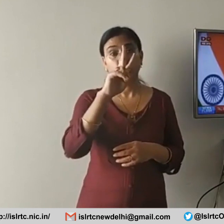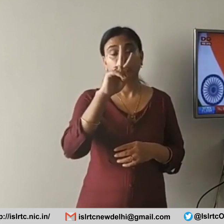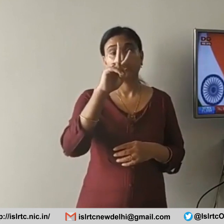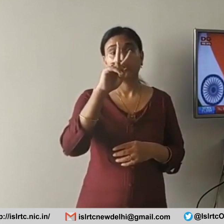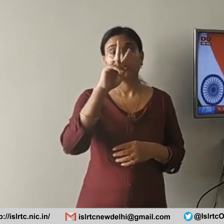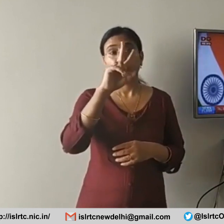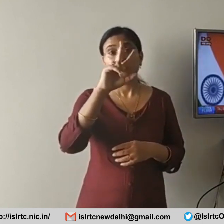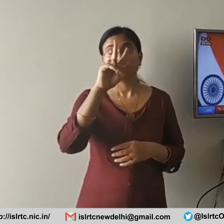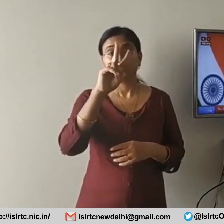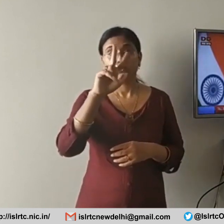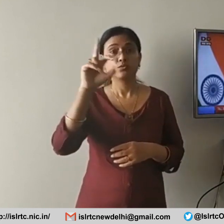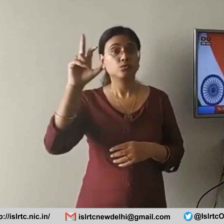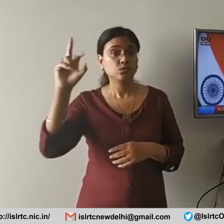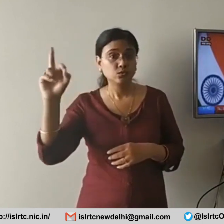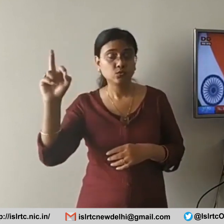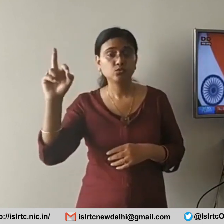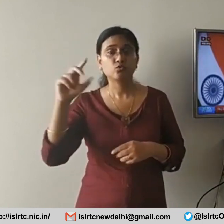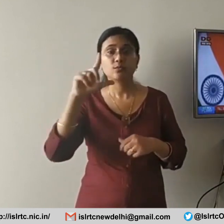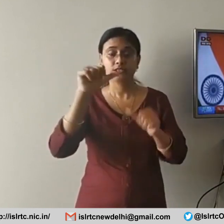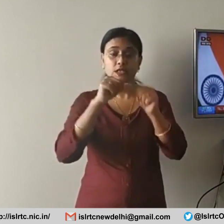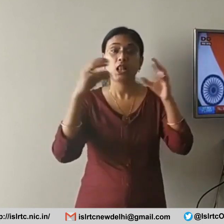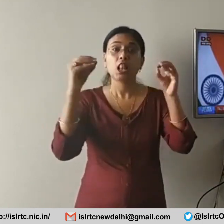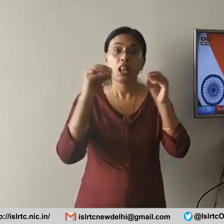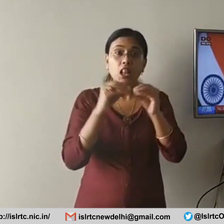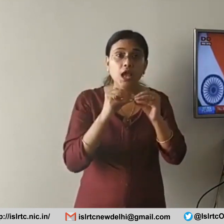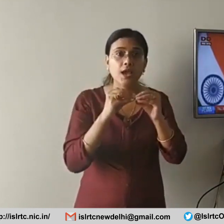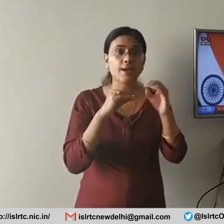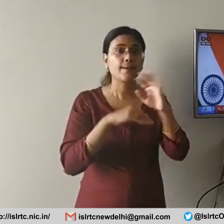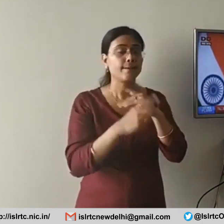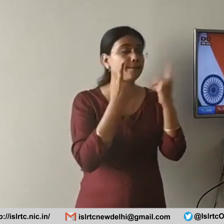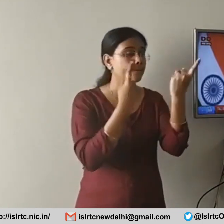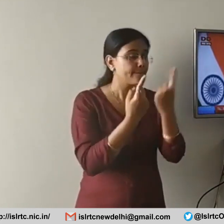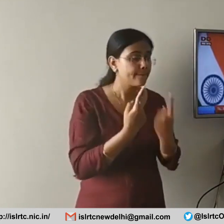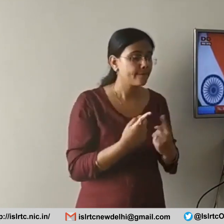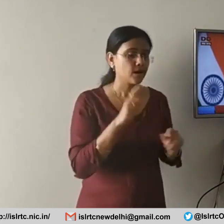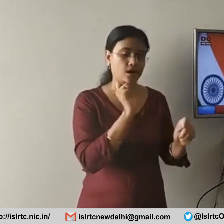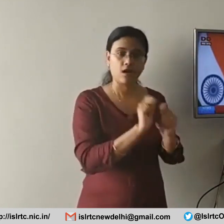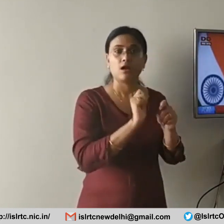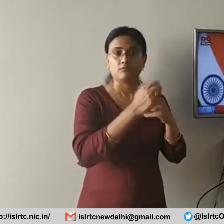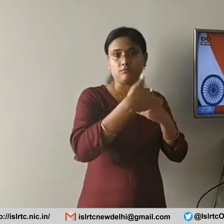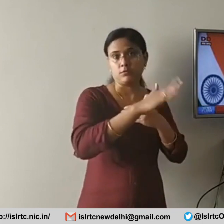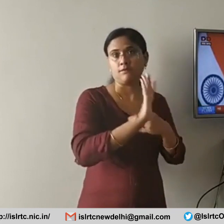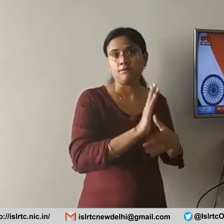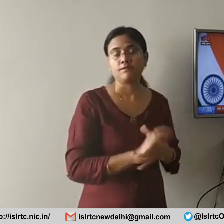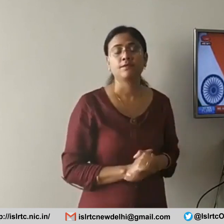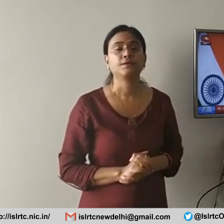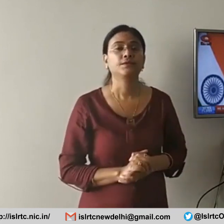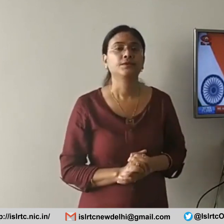220 से ज्यादा लैब्स टेस्टिंग का काम कर रही है।